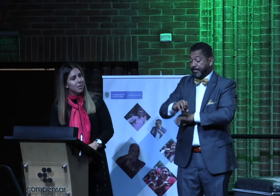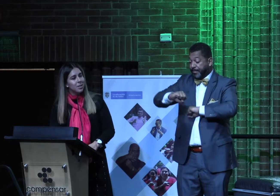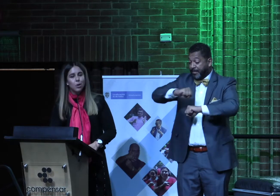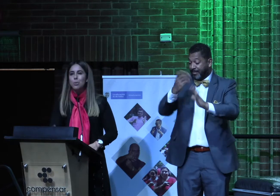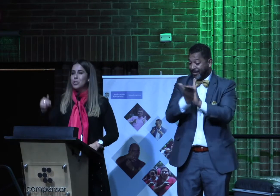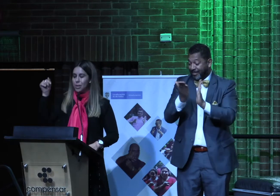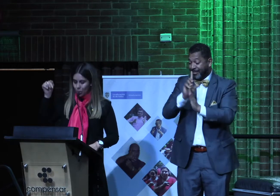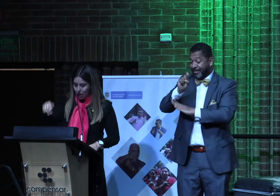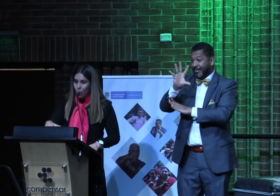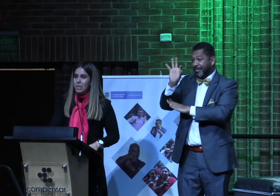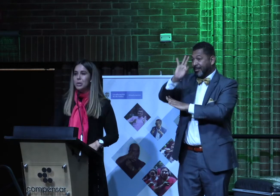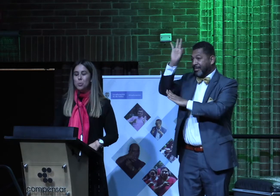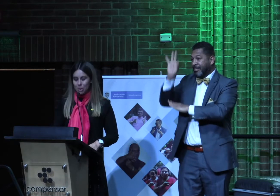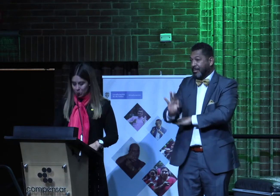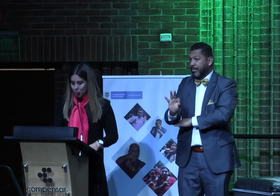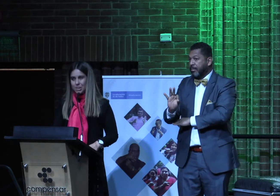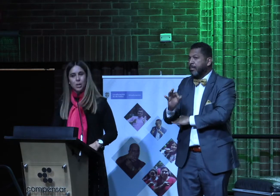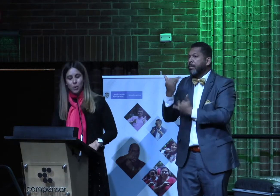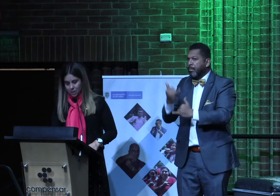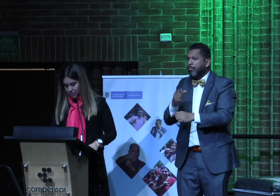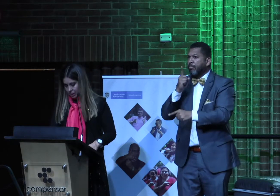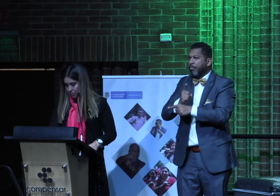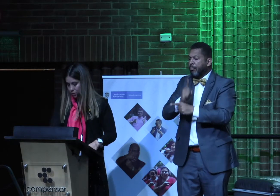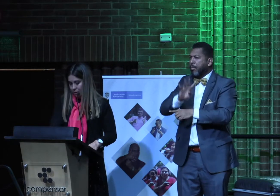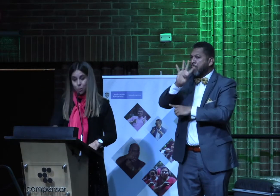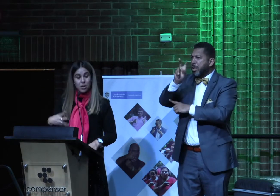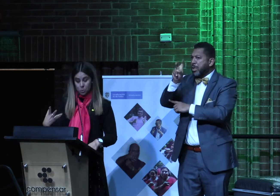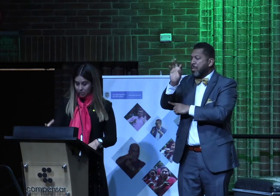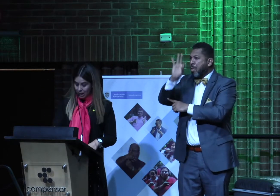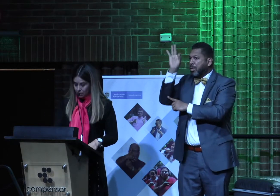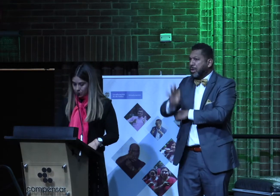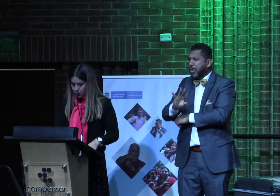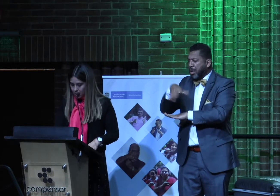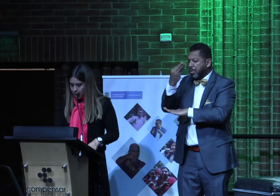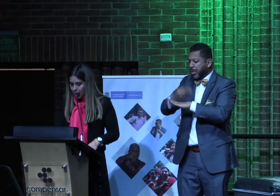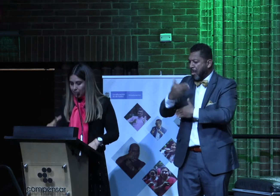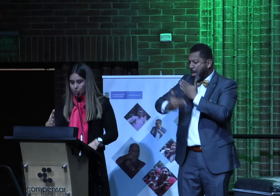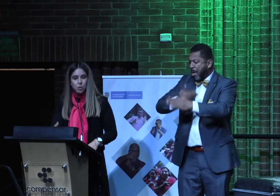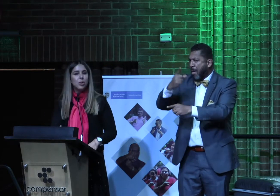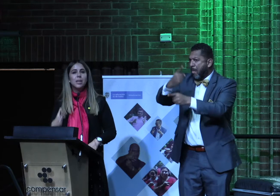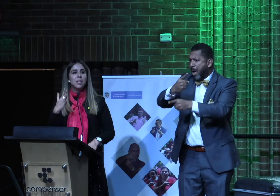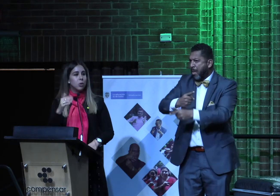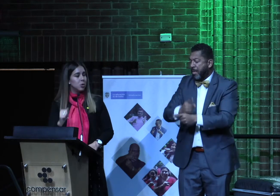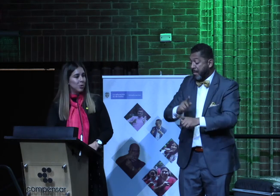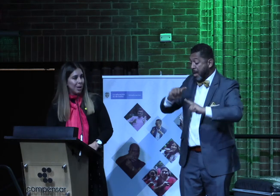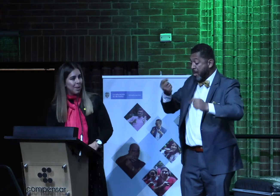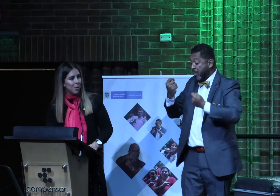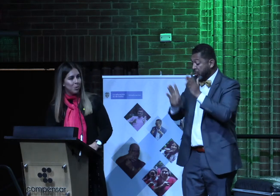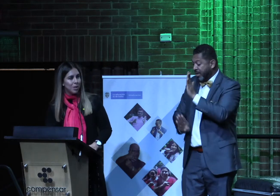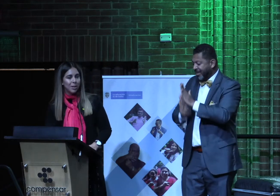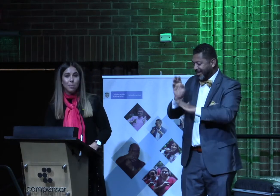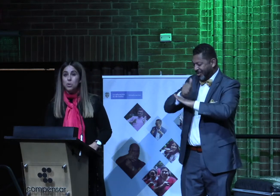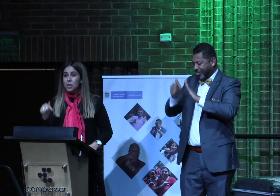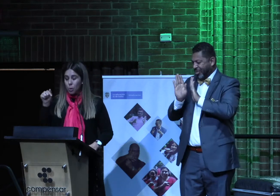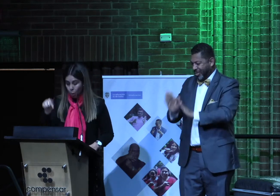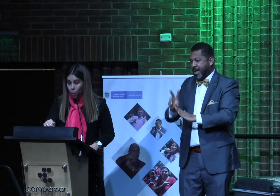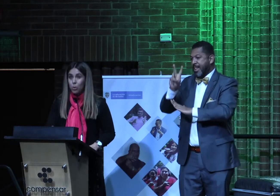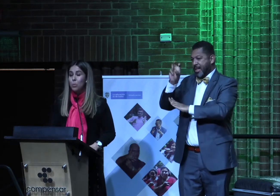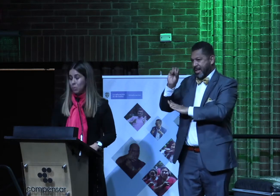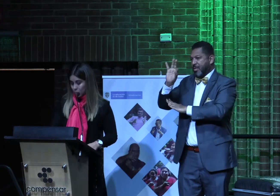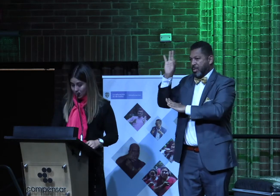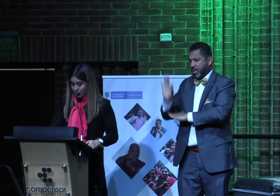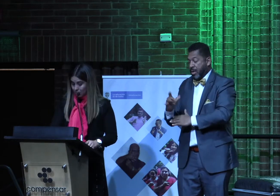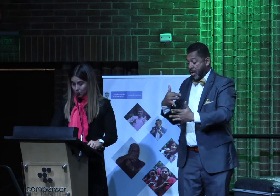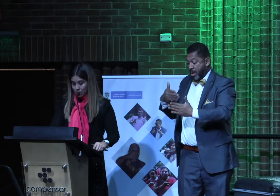un 65%. Hoy ya cumplimos con más del 97% de resultados. En promoción y desarrollo, también como un 70%.